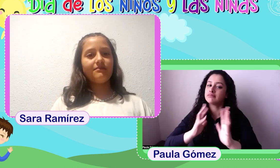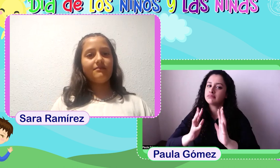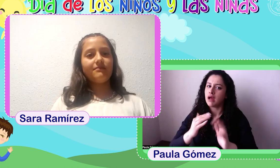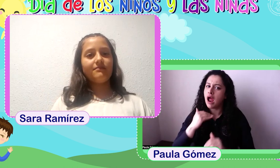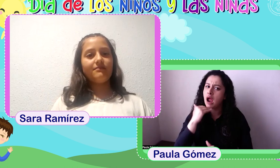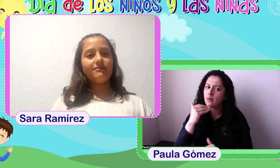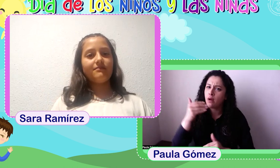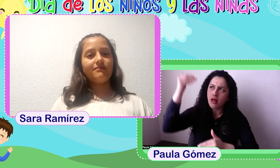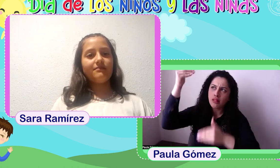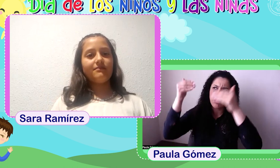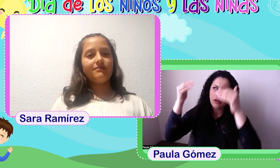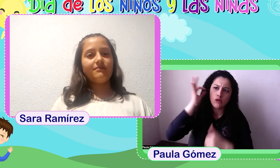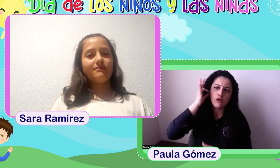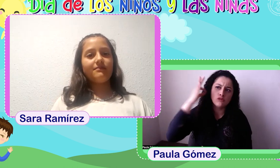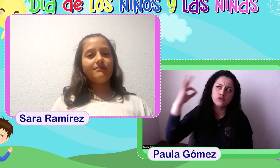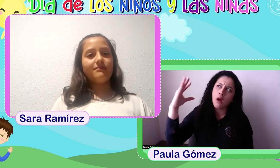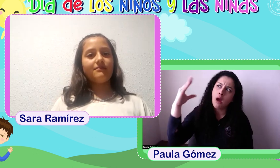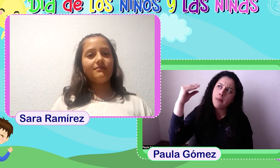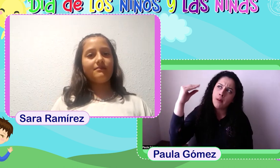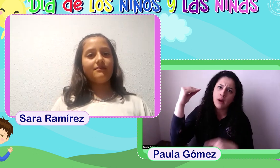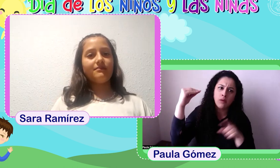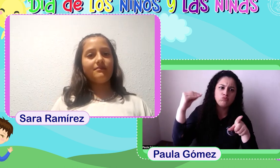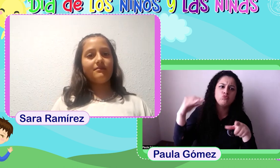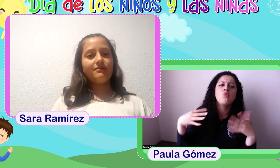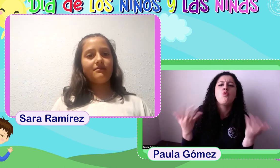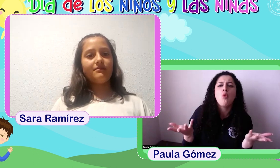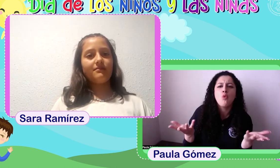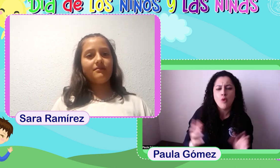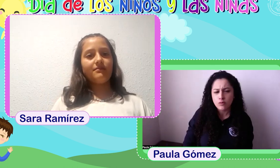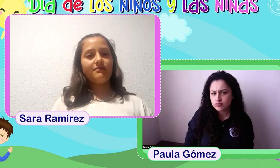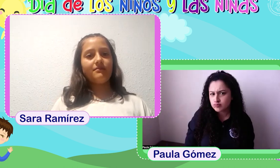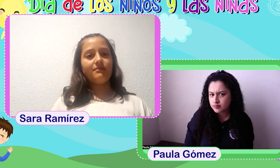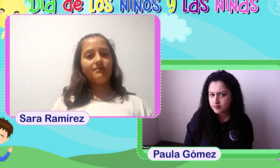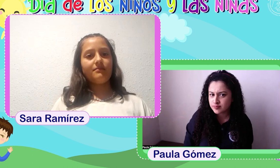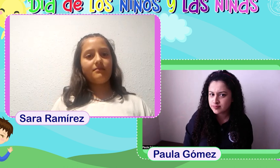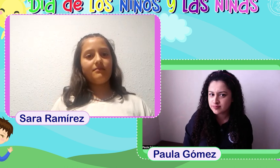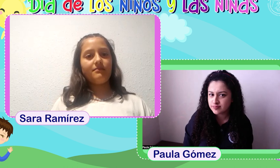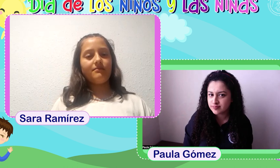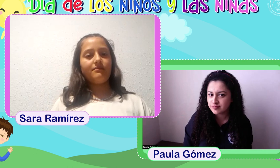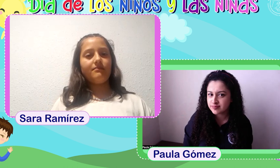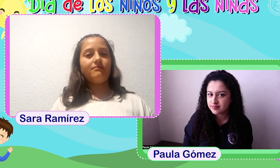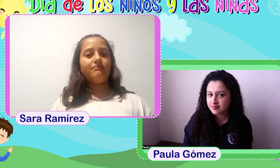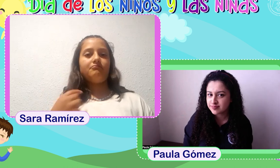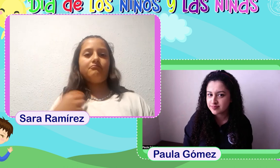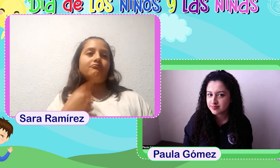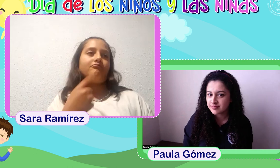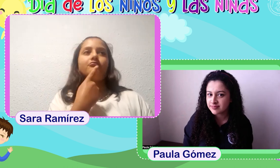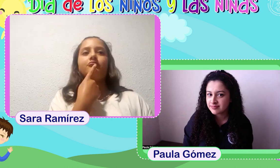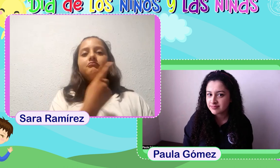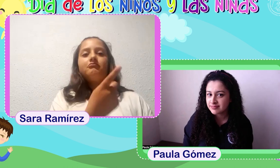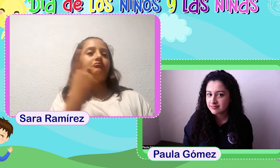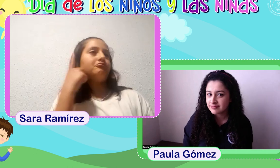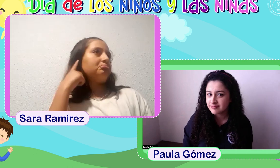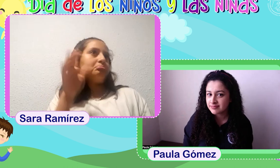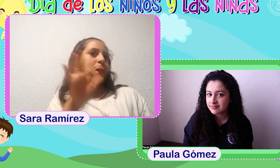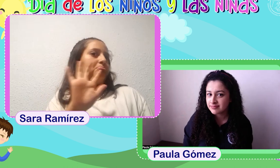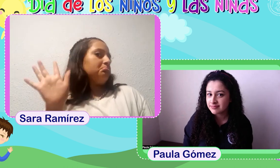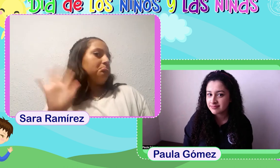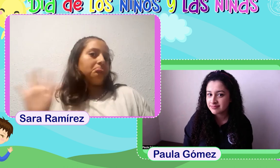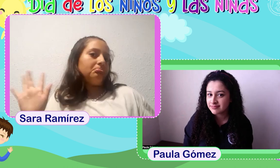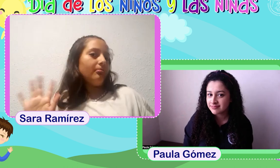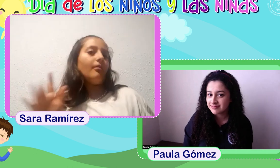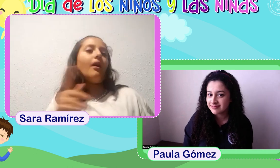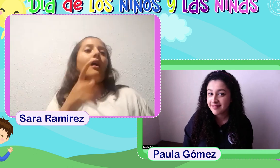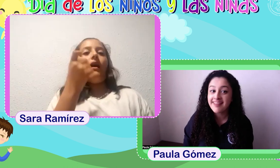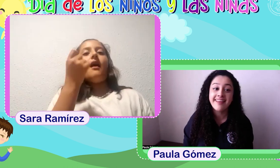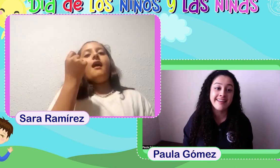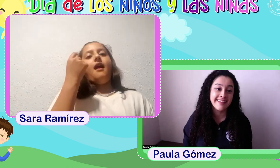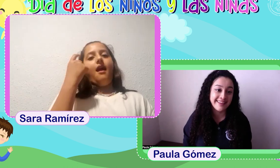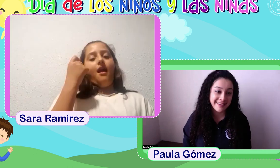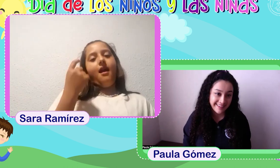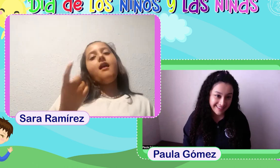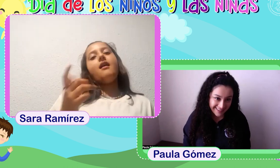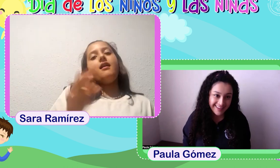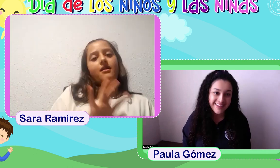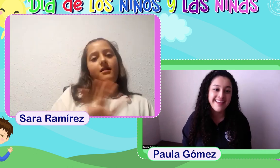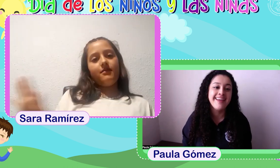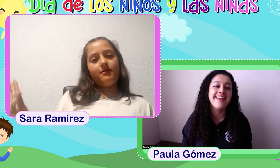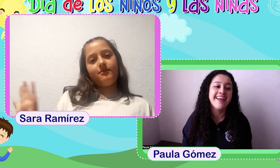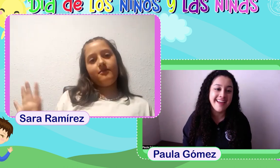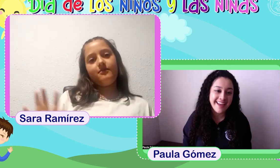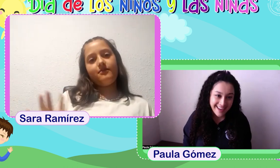y con un oyente? ¿Cómo haces? ¿Le digo que no escucho?